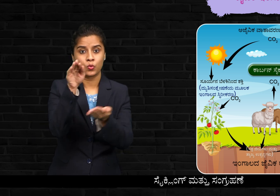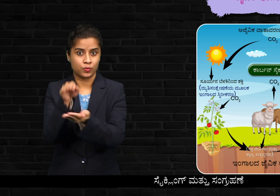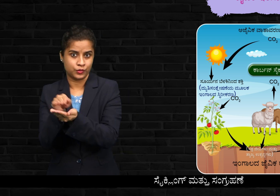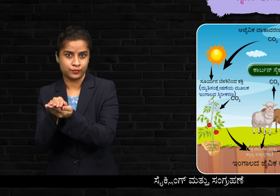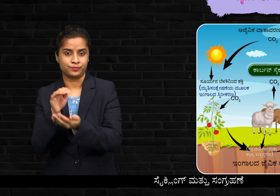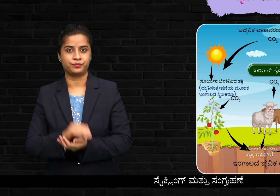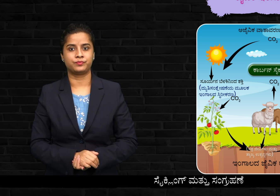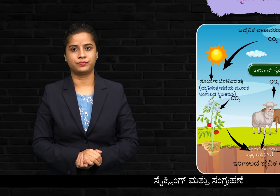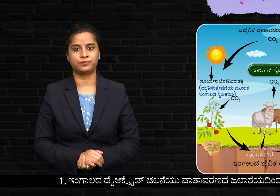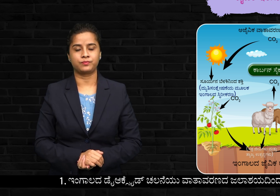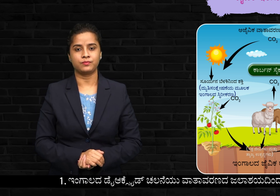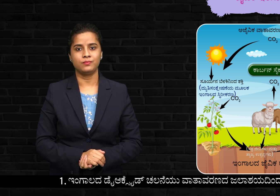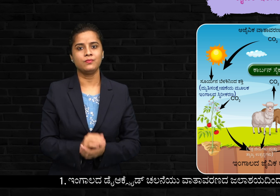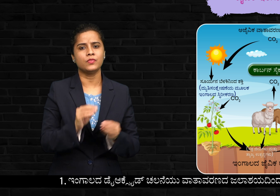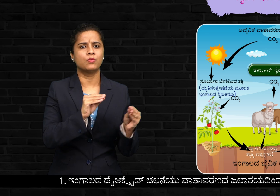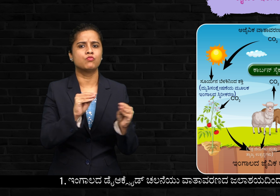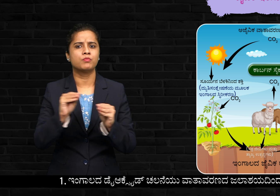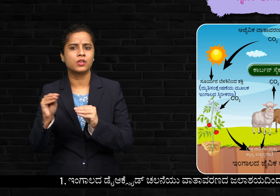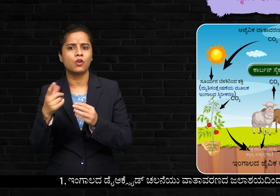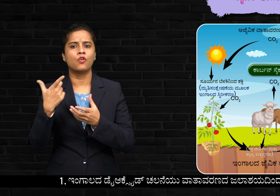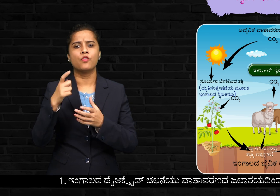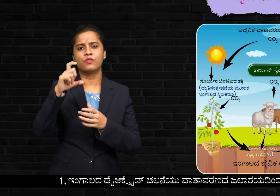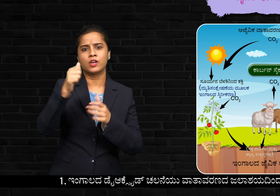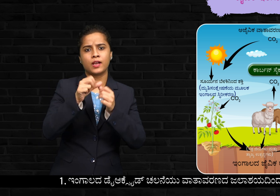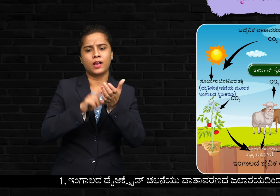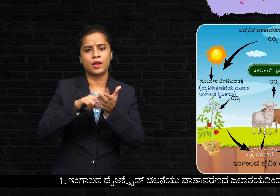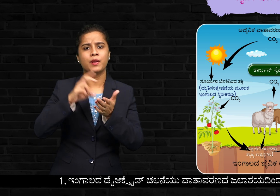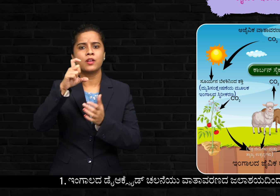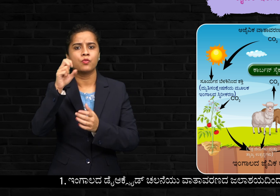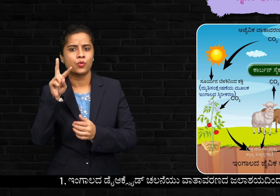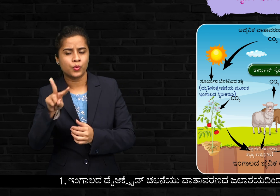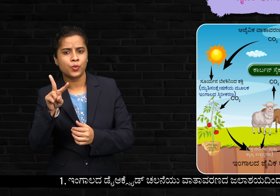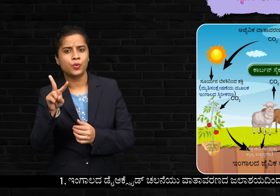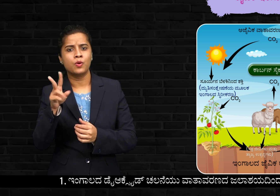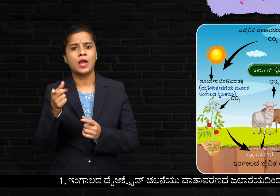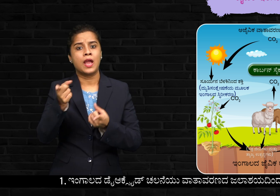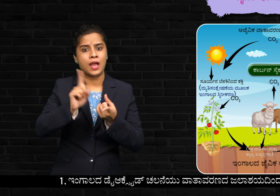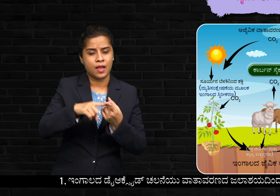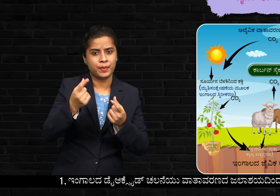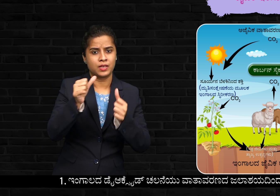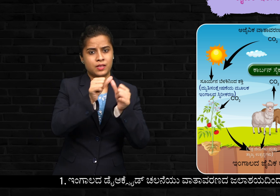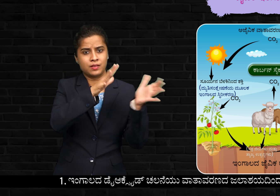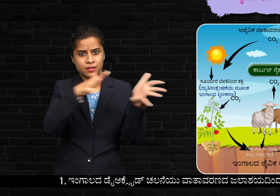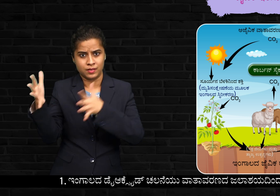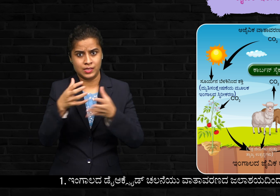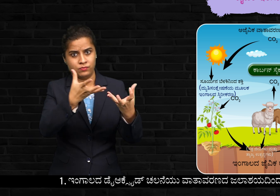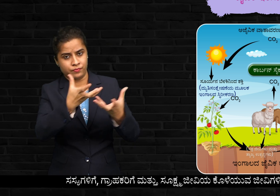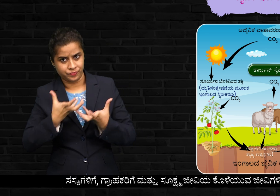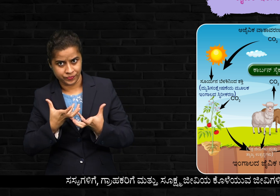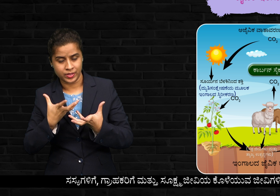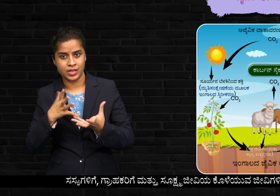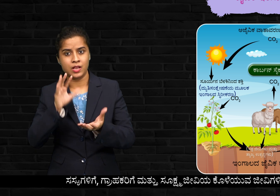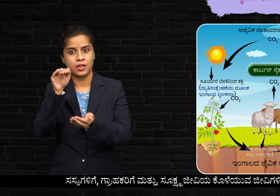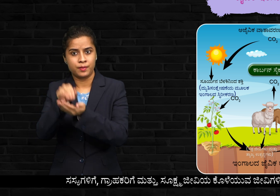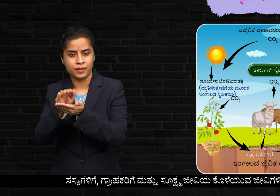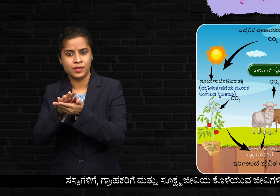ಮತ್ತು ಸಂಗ್ರಹಣೆ. 1. ಇಂಗಾಲದ ಡೈಆಕ್ಸೈಡ್ನ ಚಲನೆಯು ವಾತಾವರಣದ ಜಲಾಶಯದಿಂದ ನೇರವಾಗಿ ಹಸಿರು